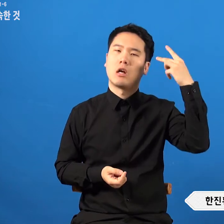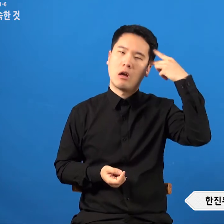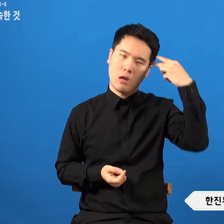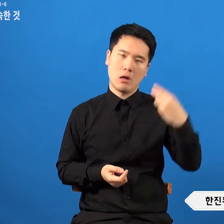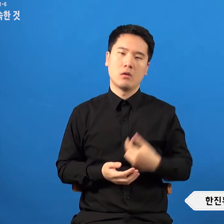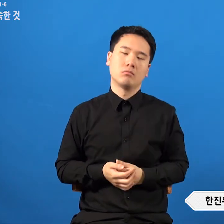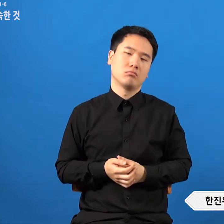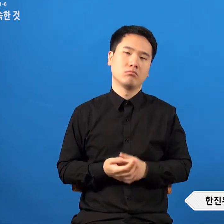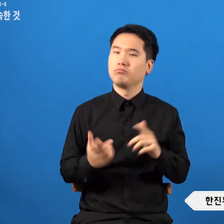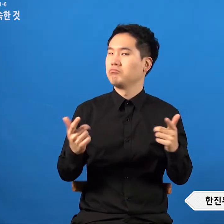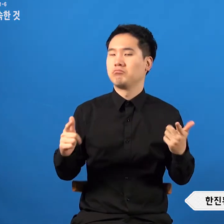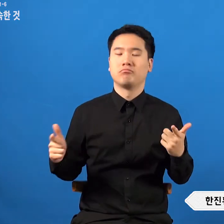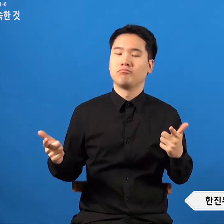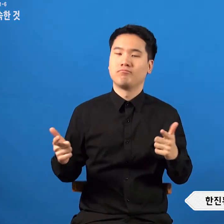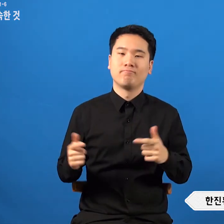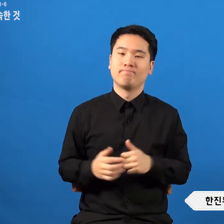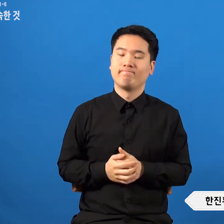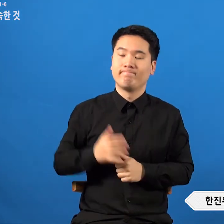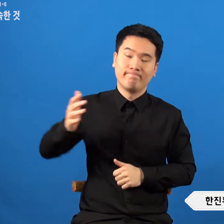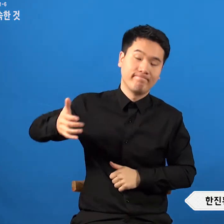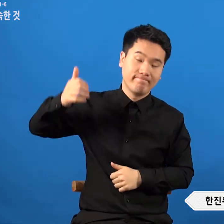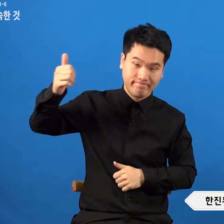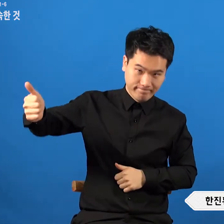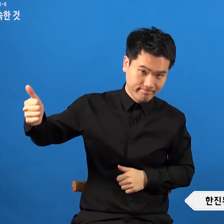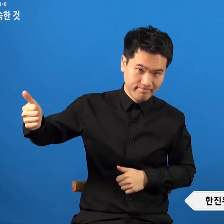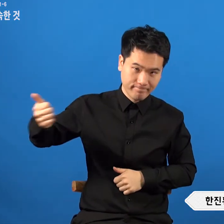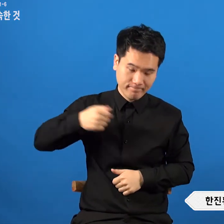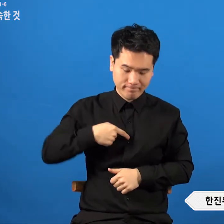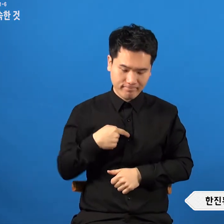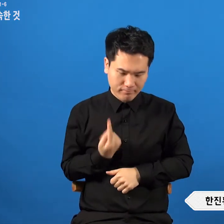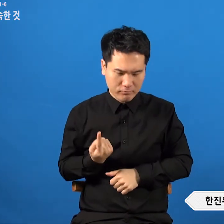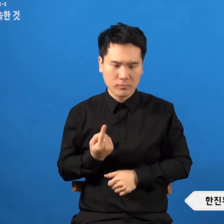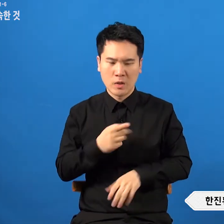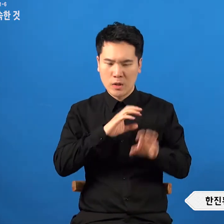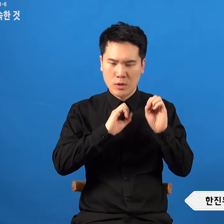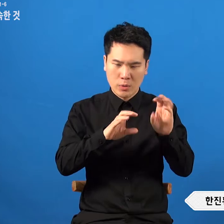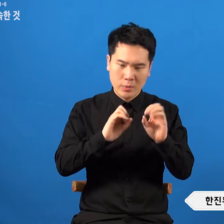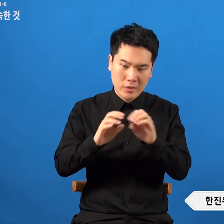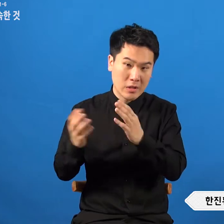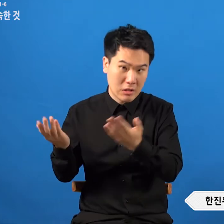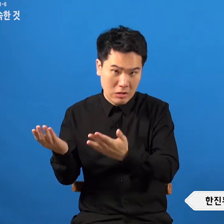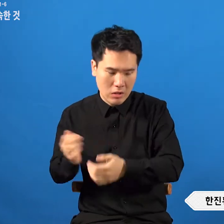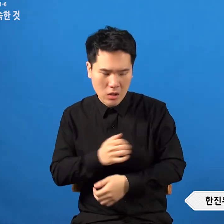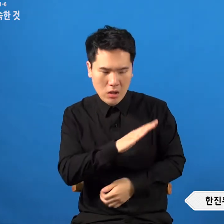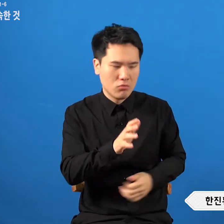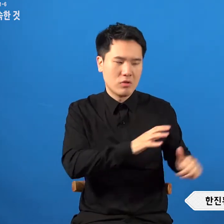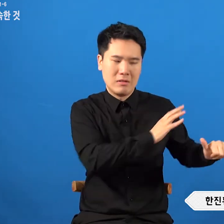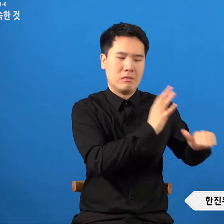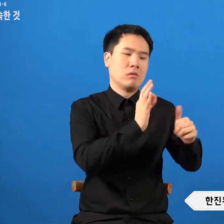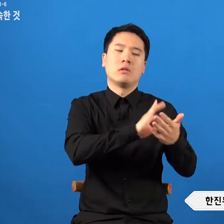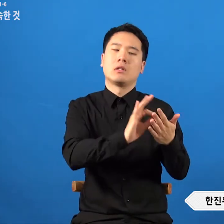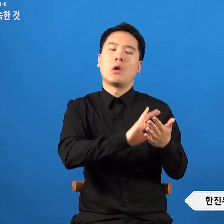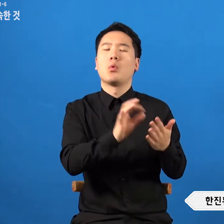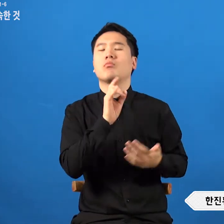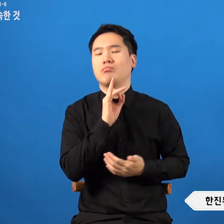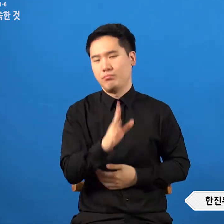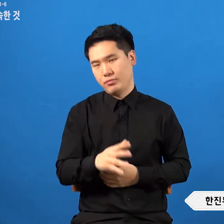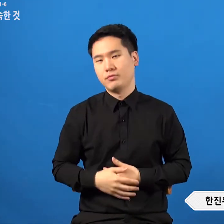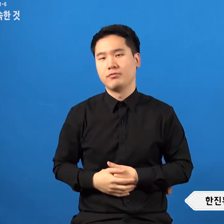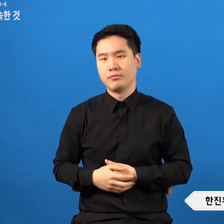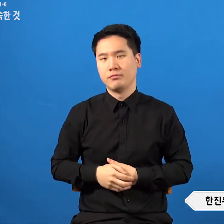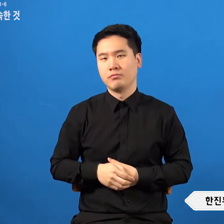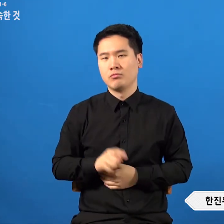합니다. 아닙니다. 하나님이 당신이 하시는 선교에 우리를 사용하시는